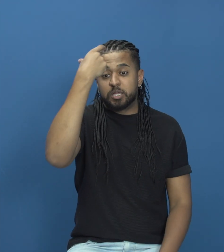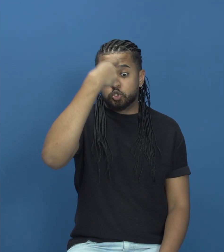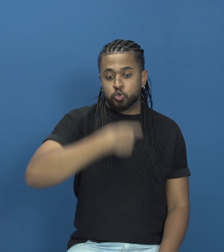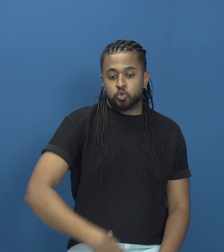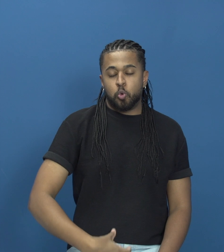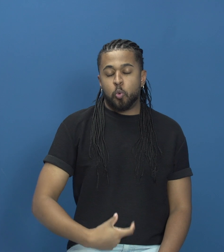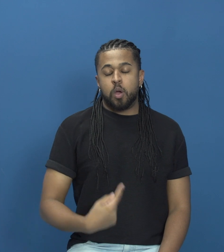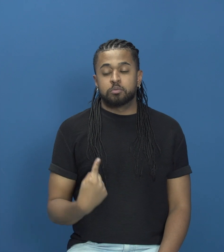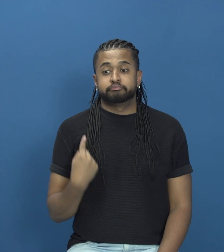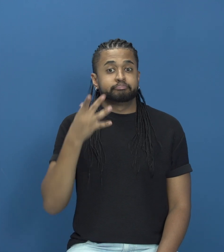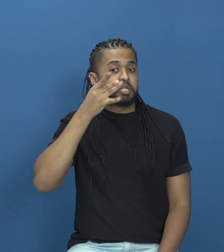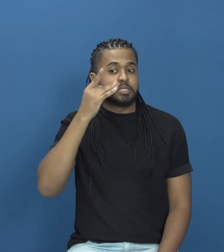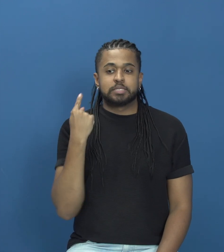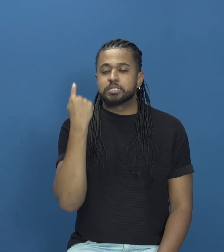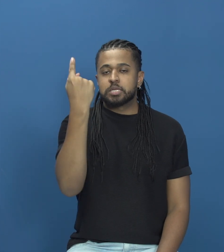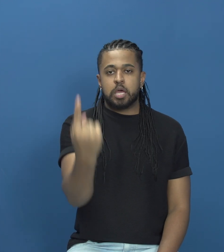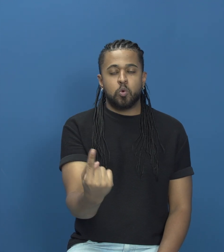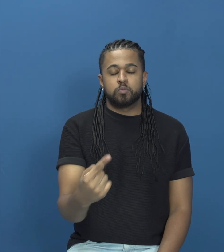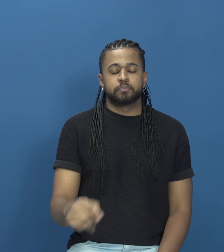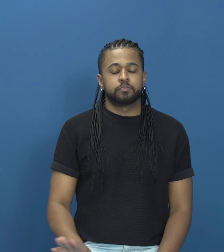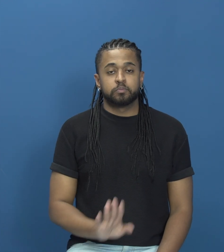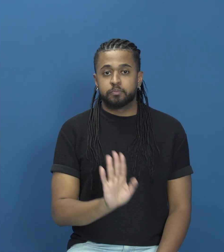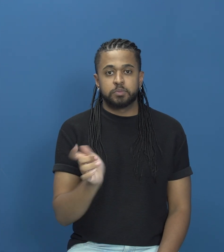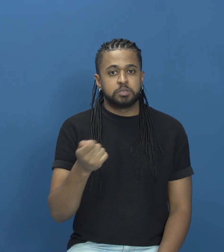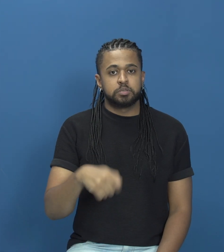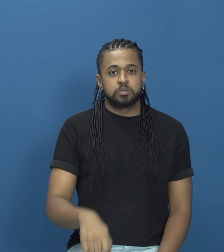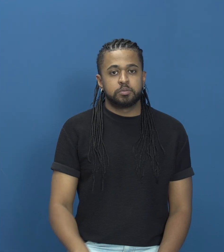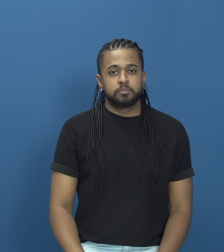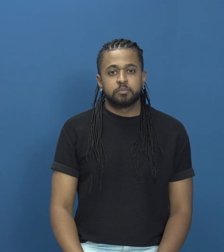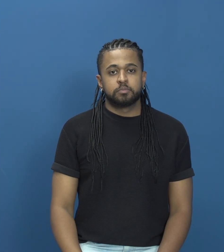da candidata para entrevista presencial.